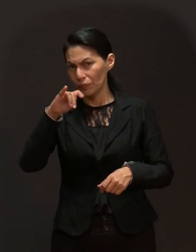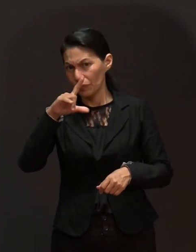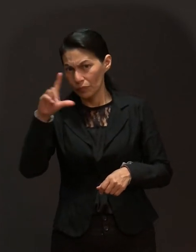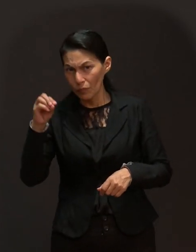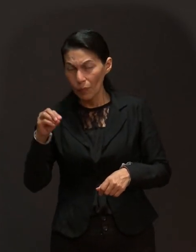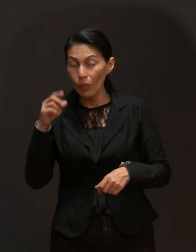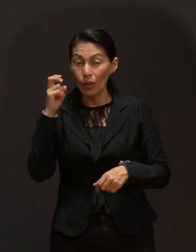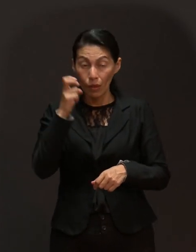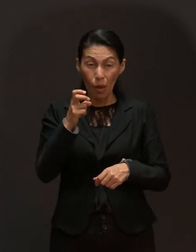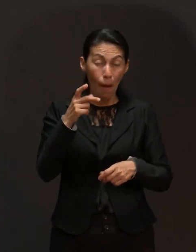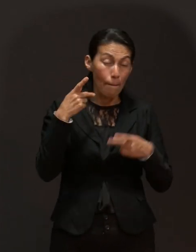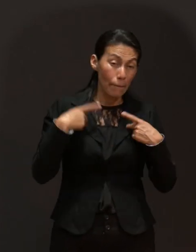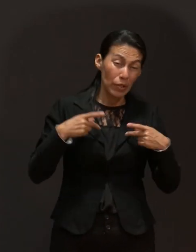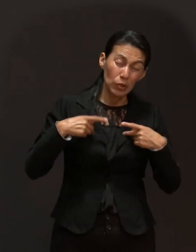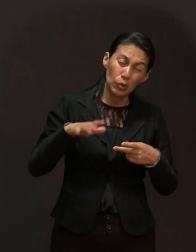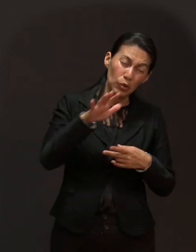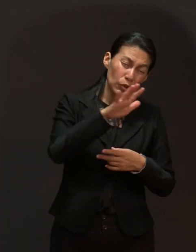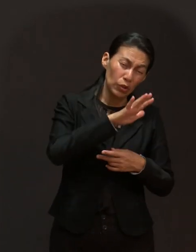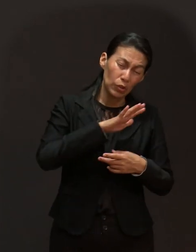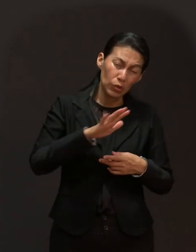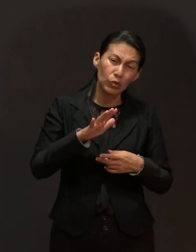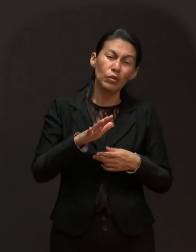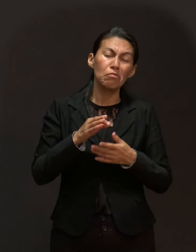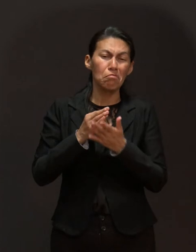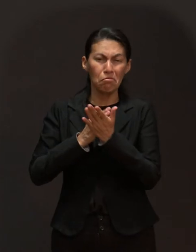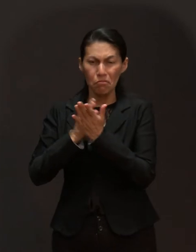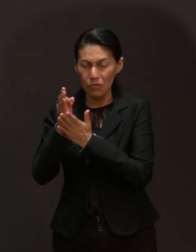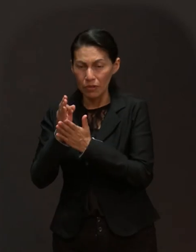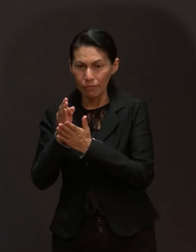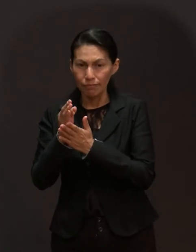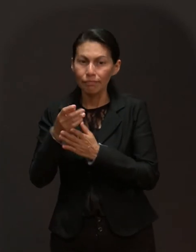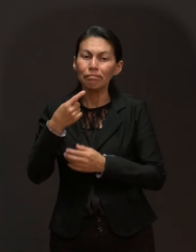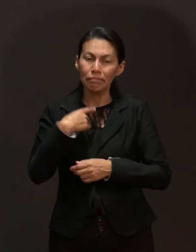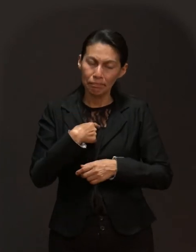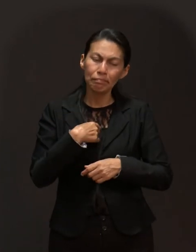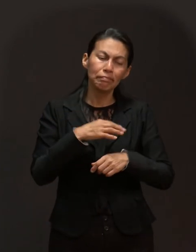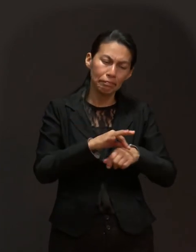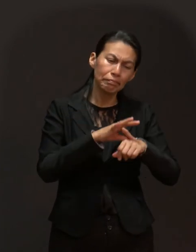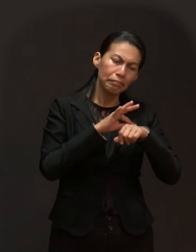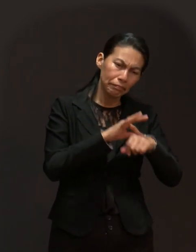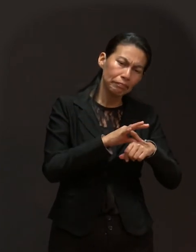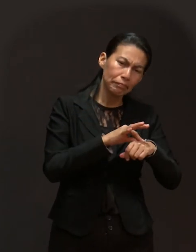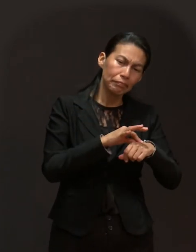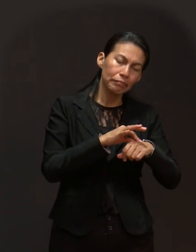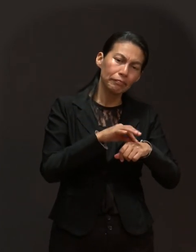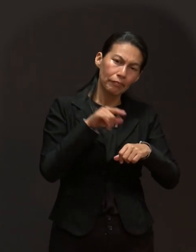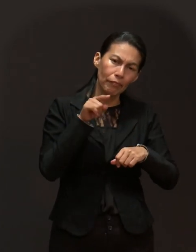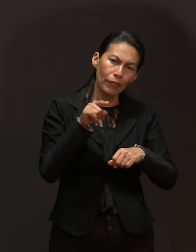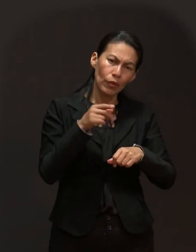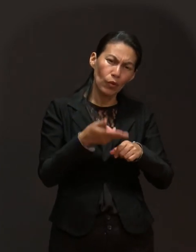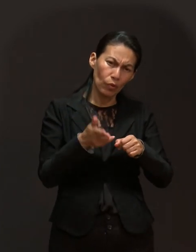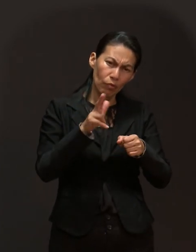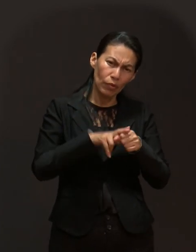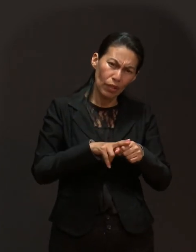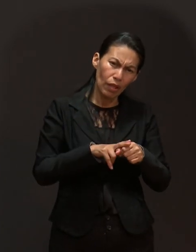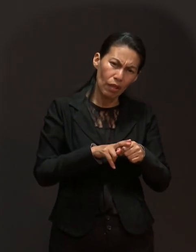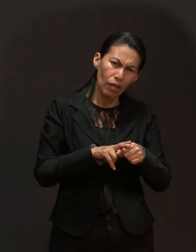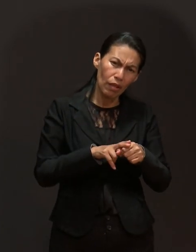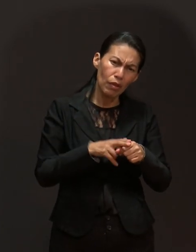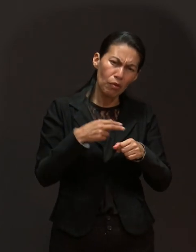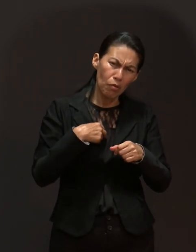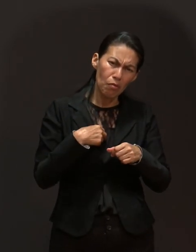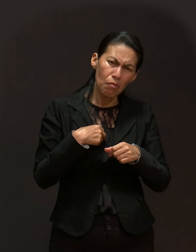importantes para que yo pueda concluir con mis metas me consta he tenido experiencias también allí